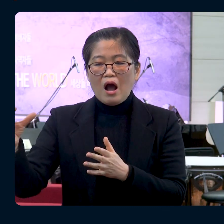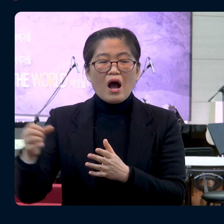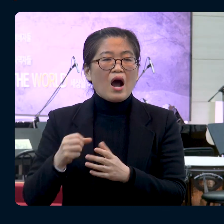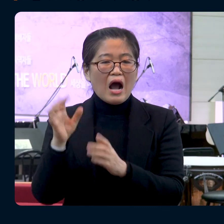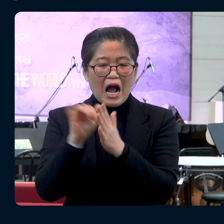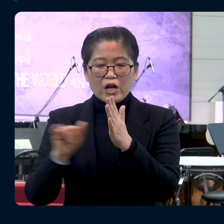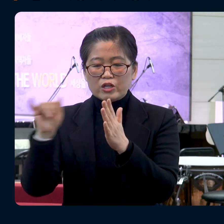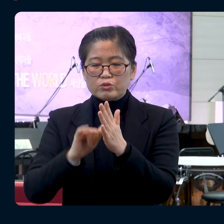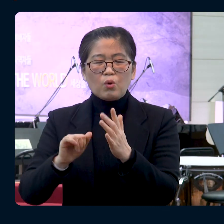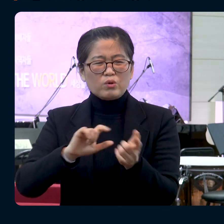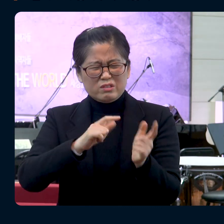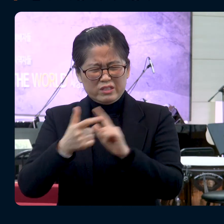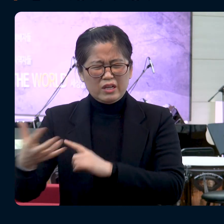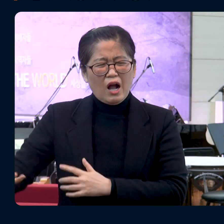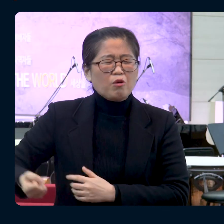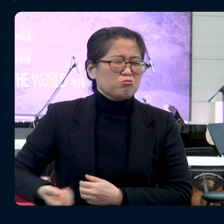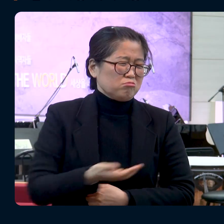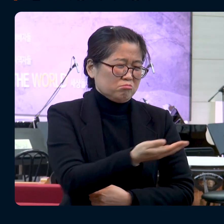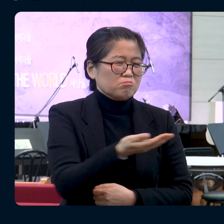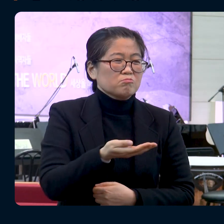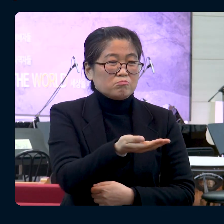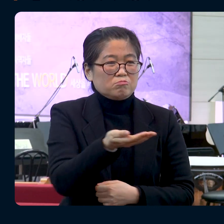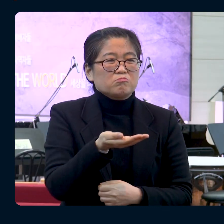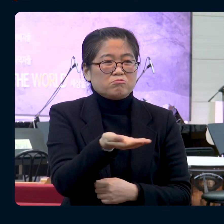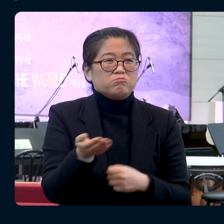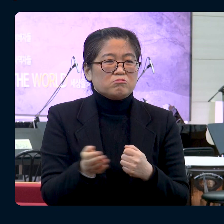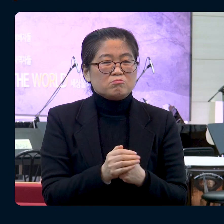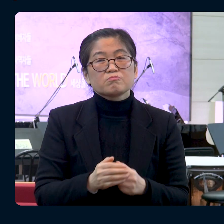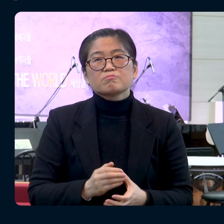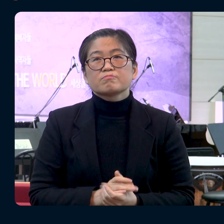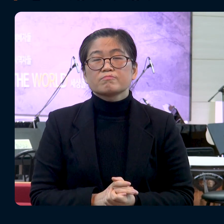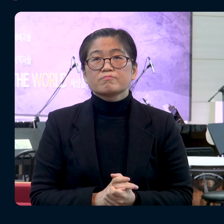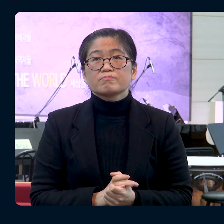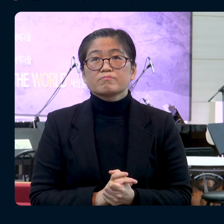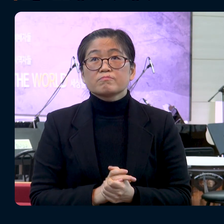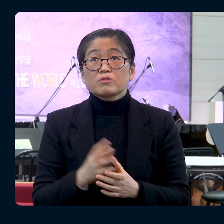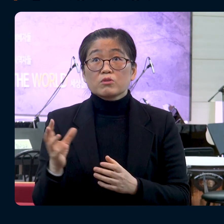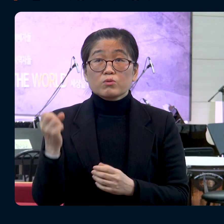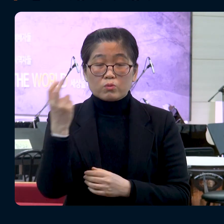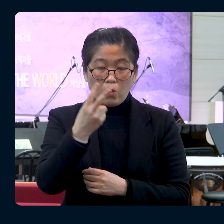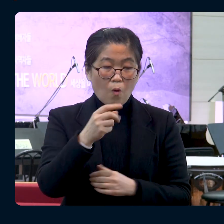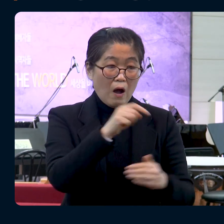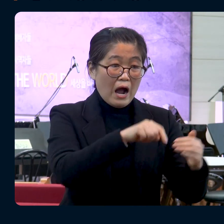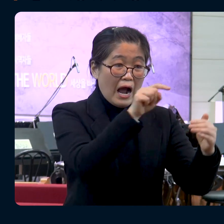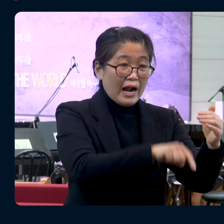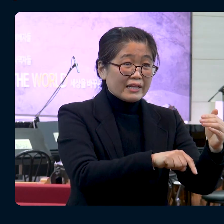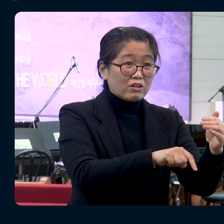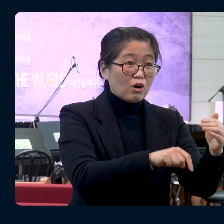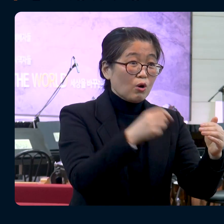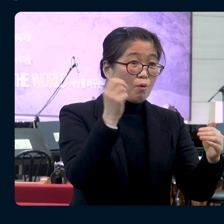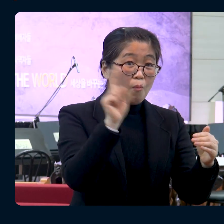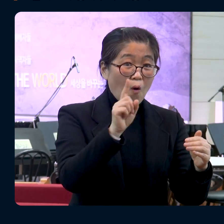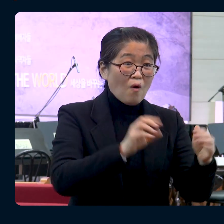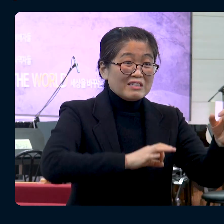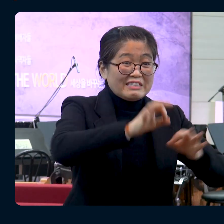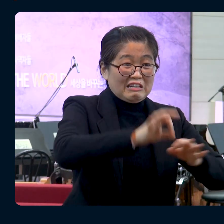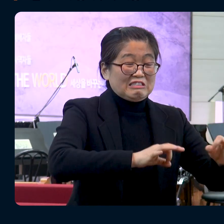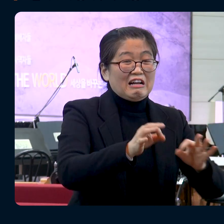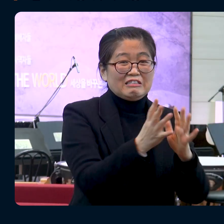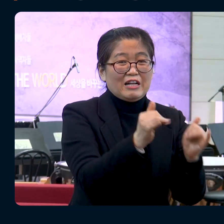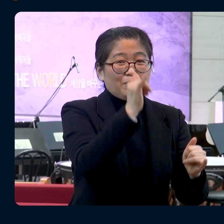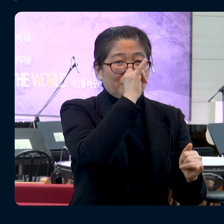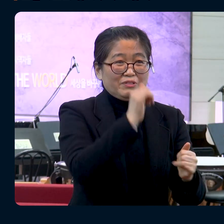들어가요. 면회를 굉장히 많이 갑니다. 그래서 먹을 거 줘야지 먹으니까. 그걸 가지고 또 안에서 또 장사하는 애들도